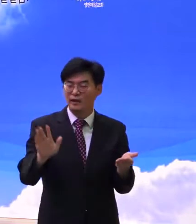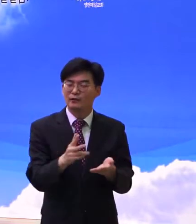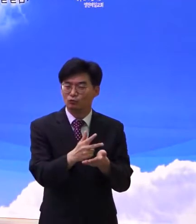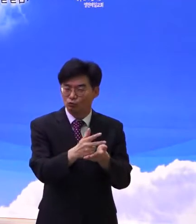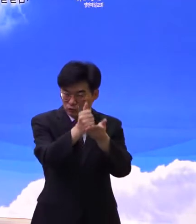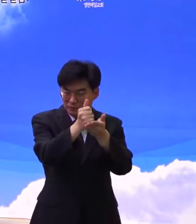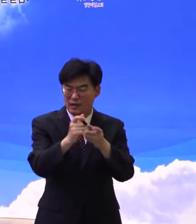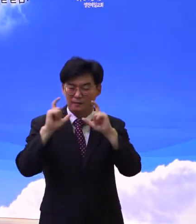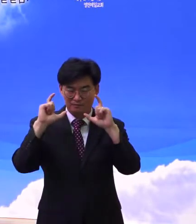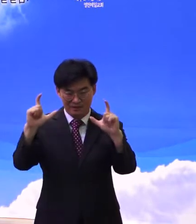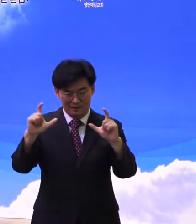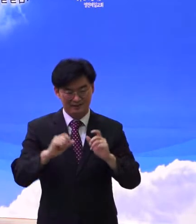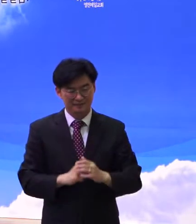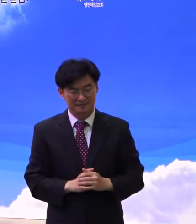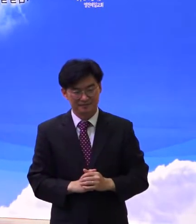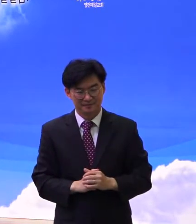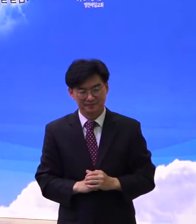선포하고 외쳤습니다.